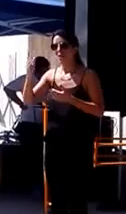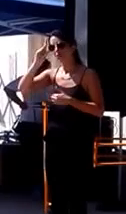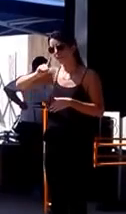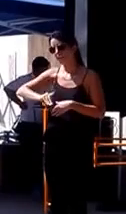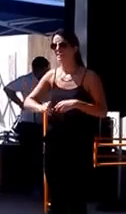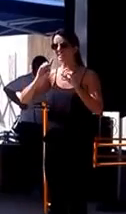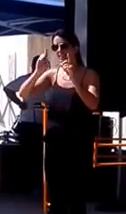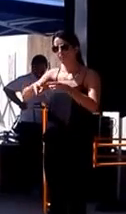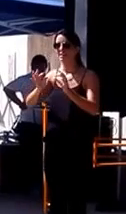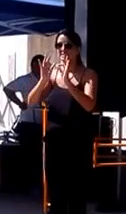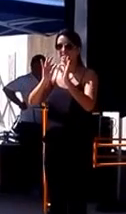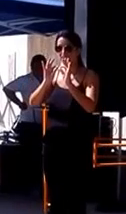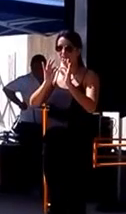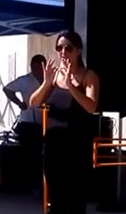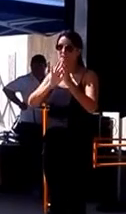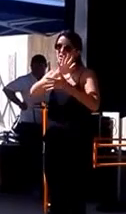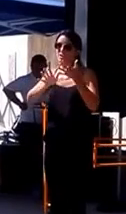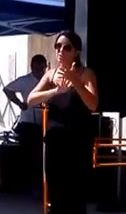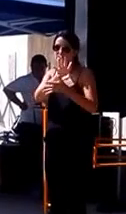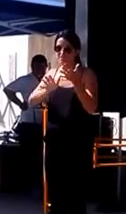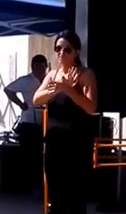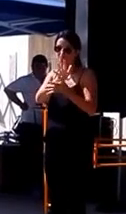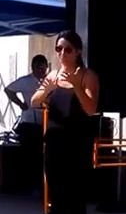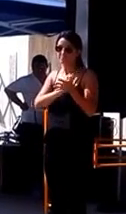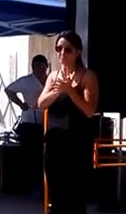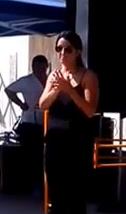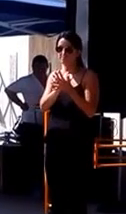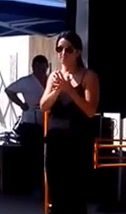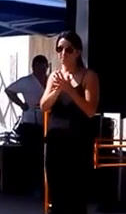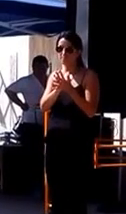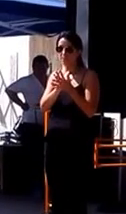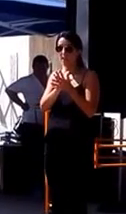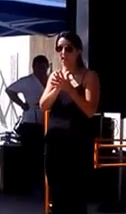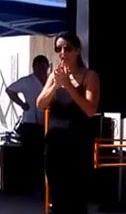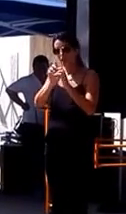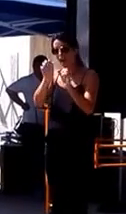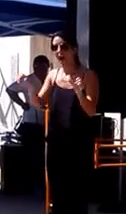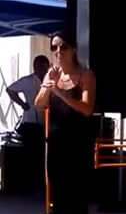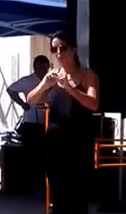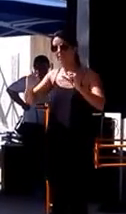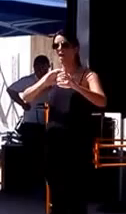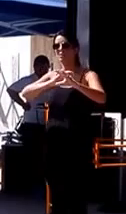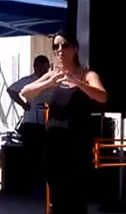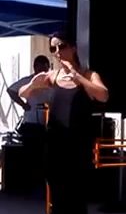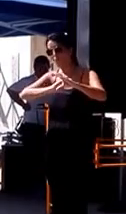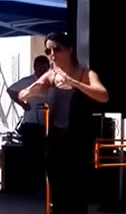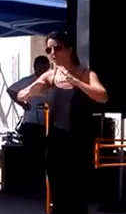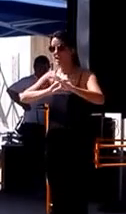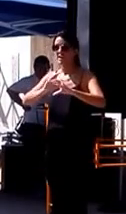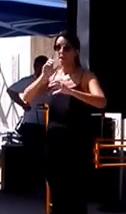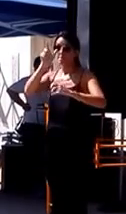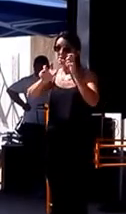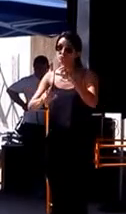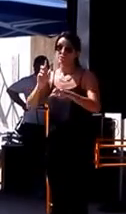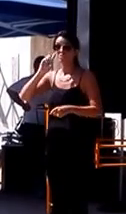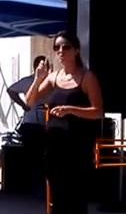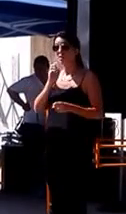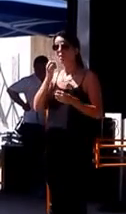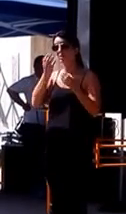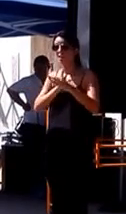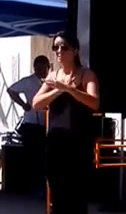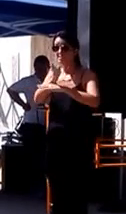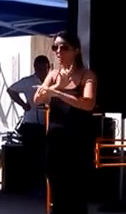Daily también, nuestra intérprete en lengua de señas, que hace que llegue también esta actividad a las personas sordas, porque la accesibilidad,